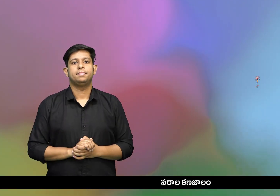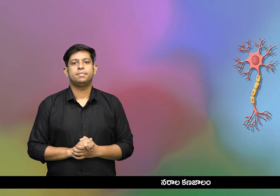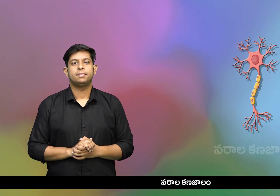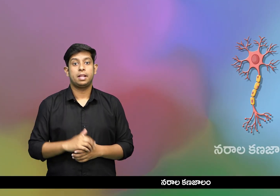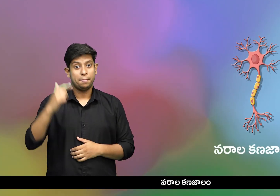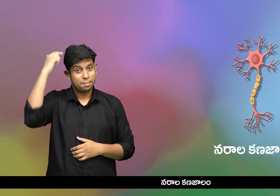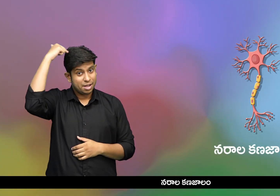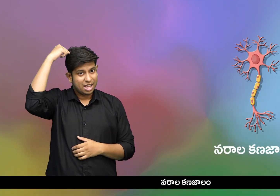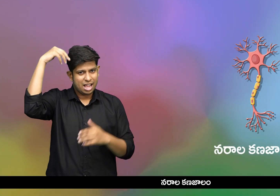నరాల కణజాలం,